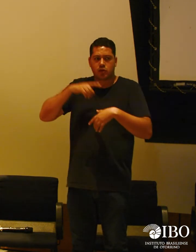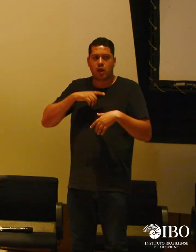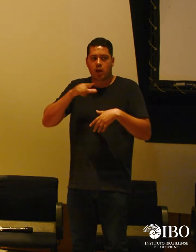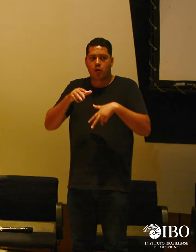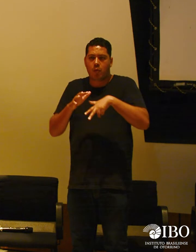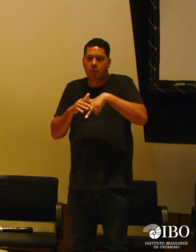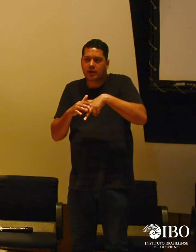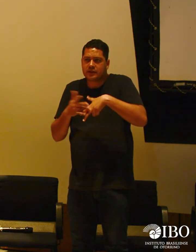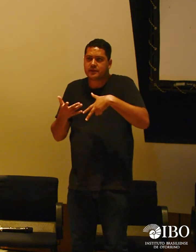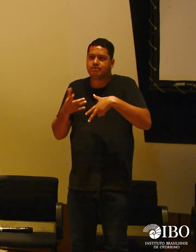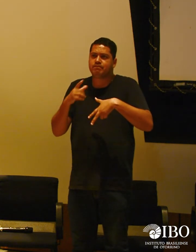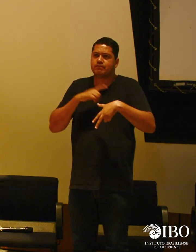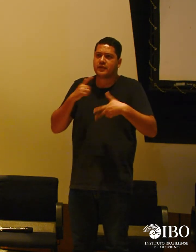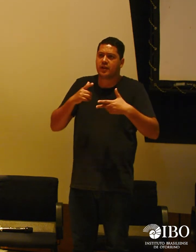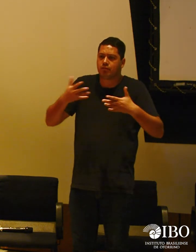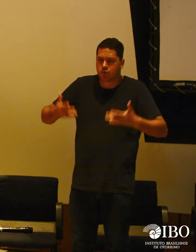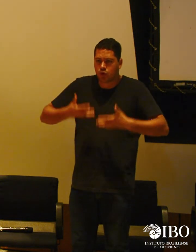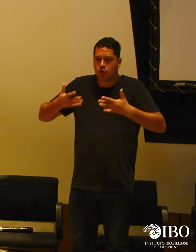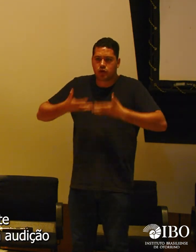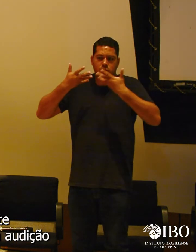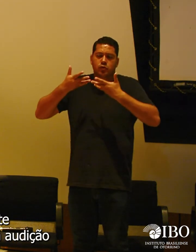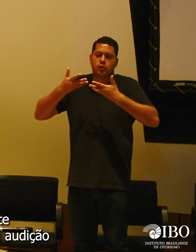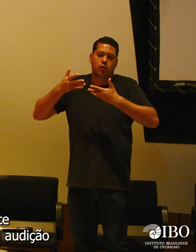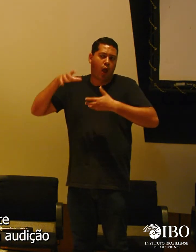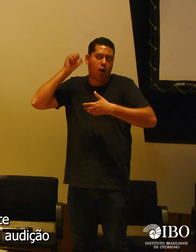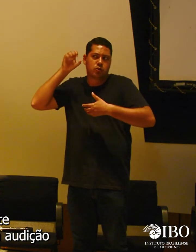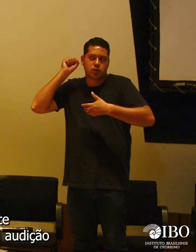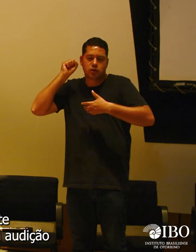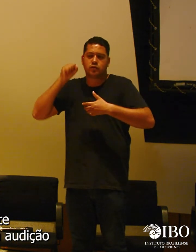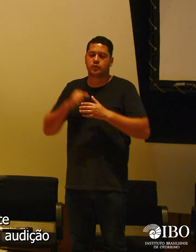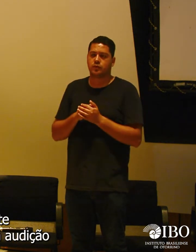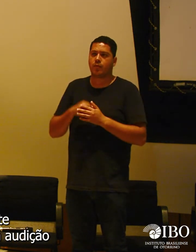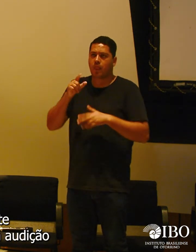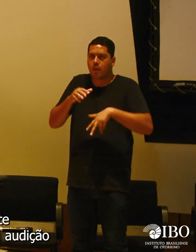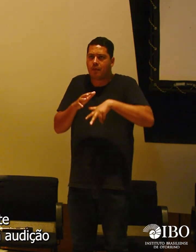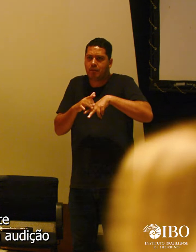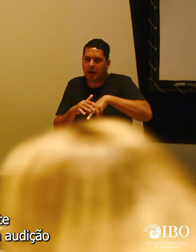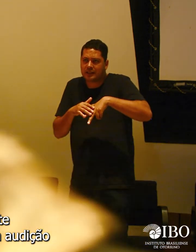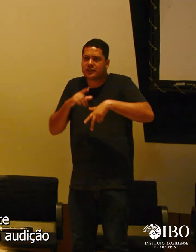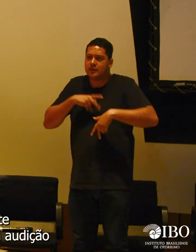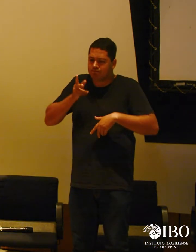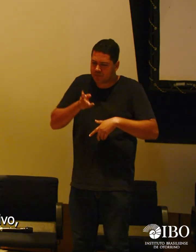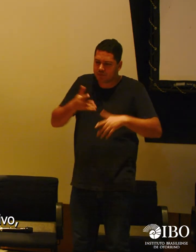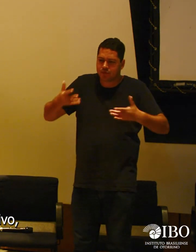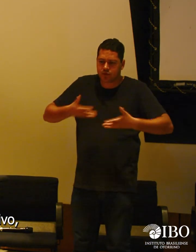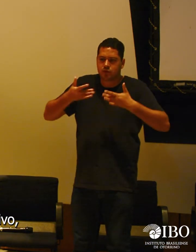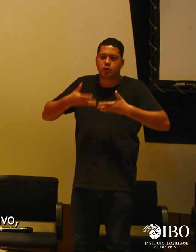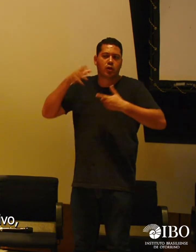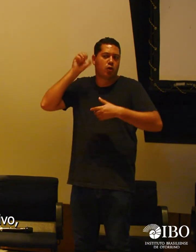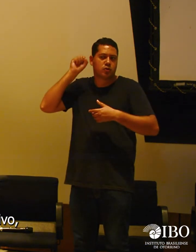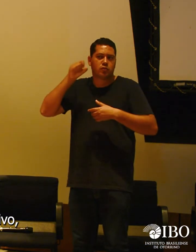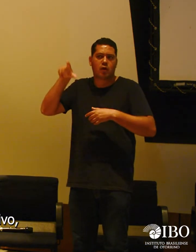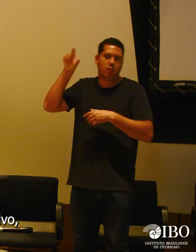tem o estímulo auditivo presente. Aquele paciente que está sempre estimulando a audição, através do